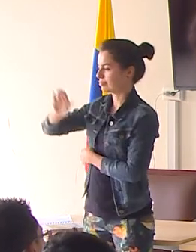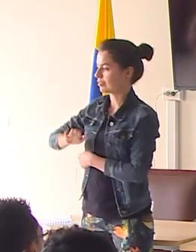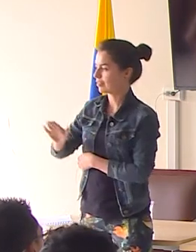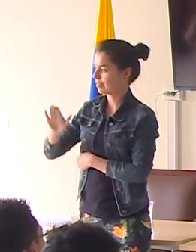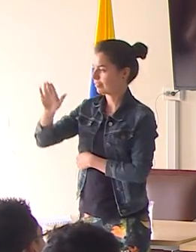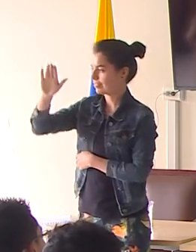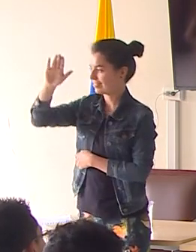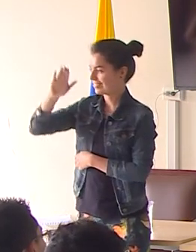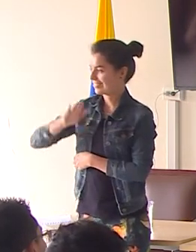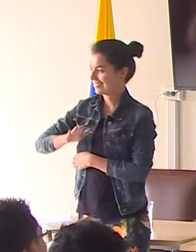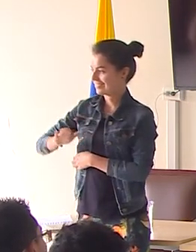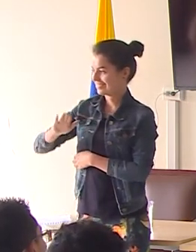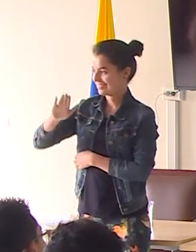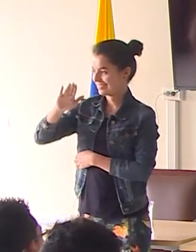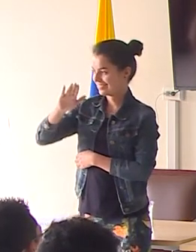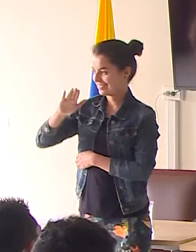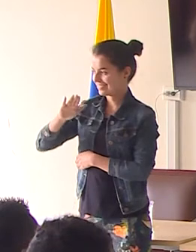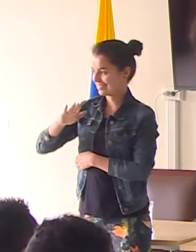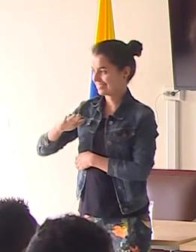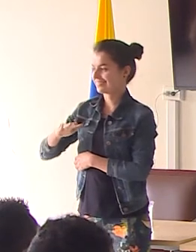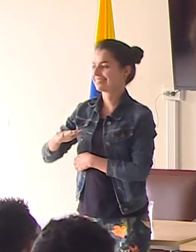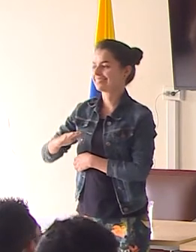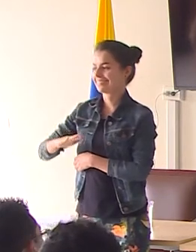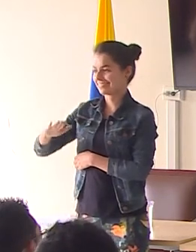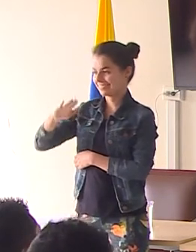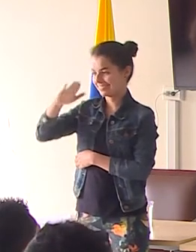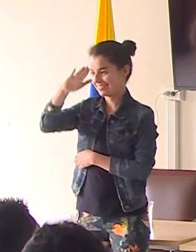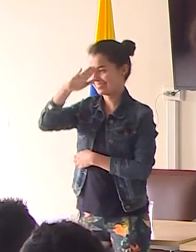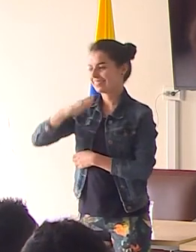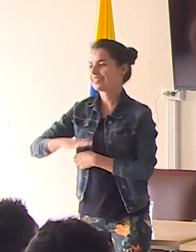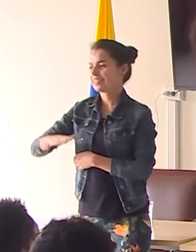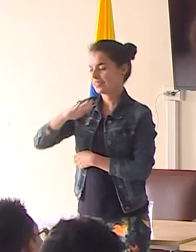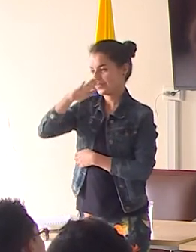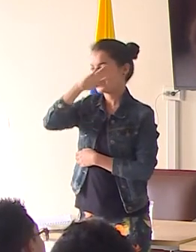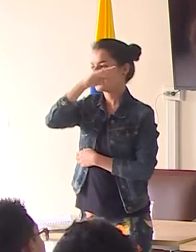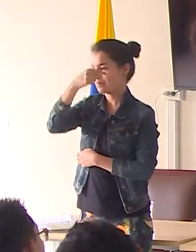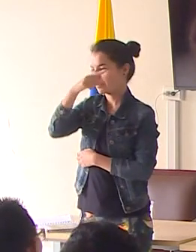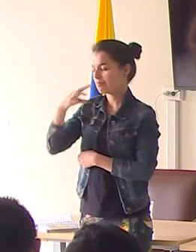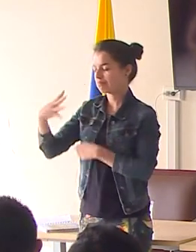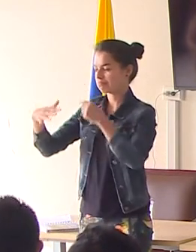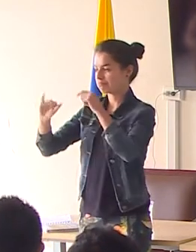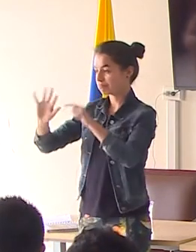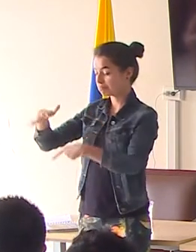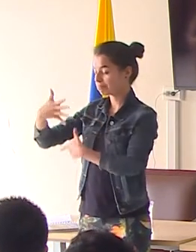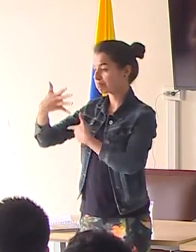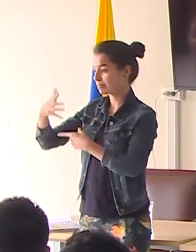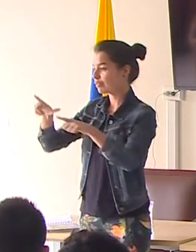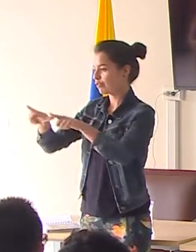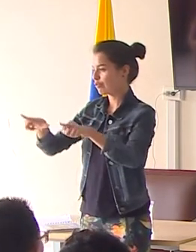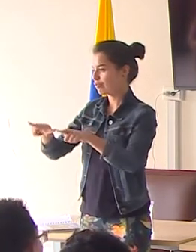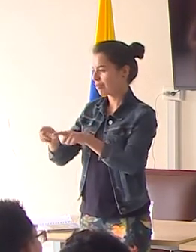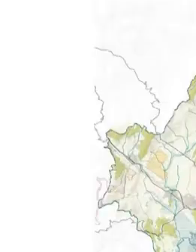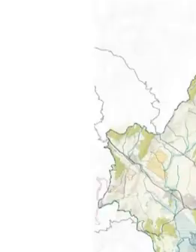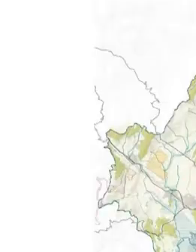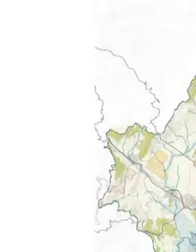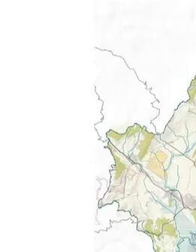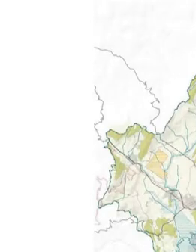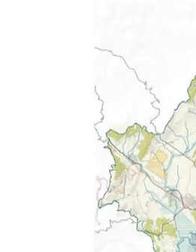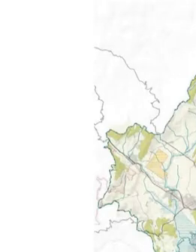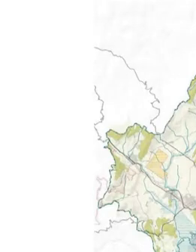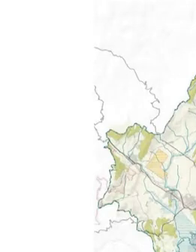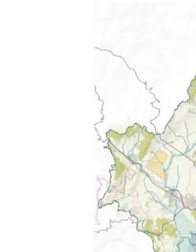de los dos aeropuertos que van a definir digamos de manera muy fuerte el proceso de urbanización en las próximas décadas